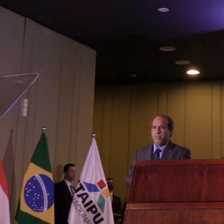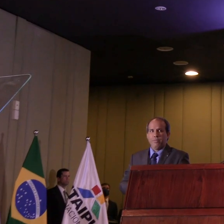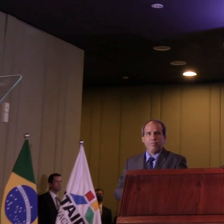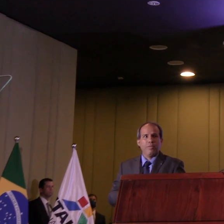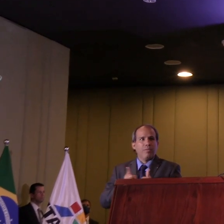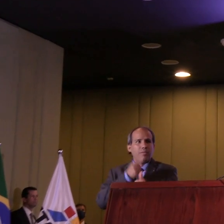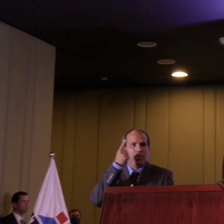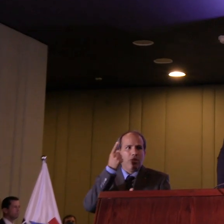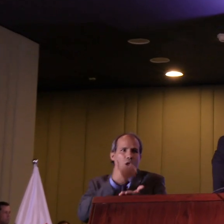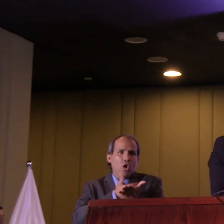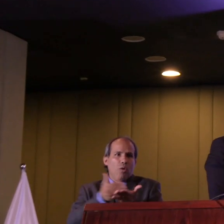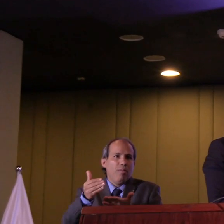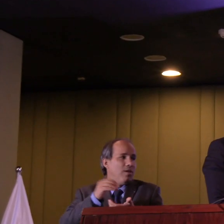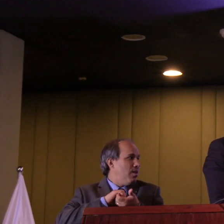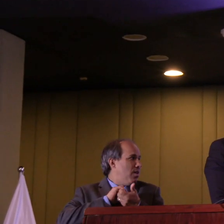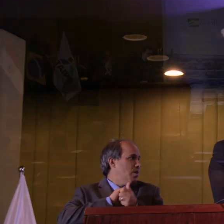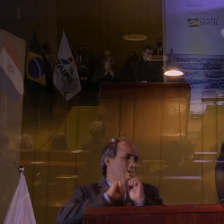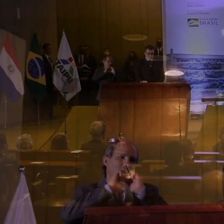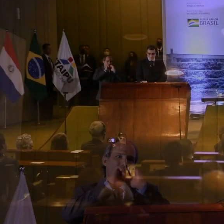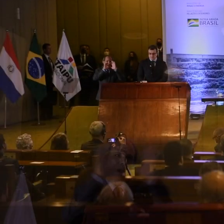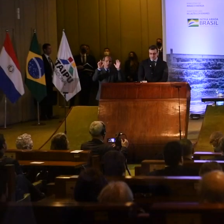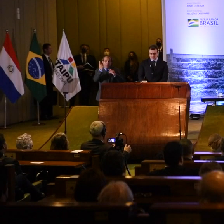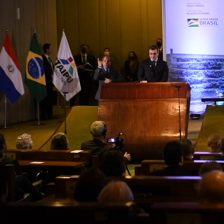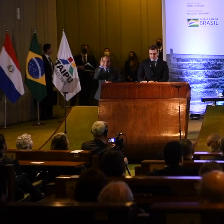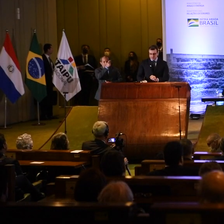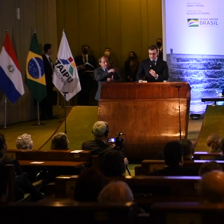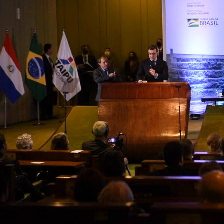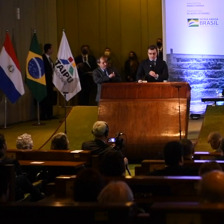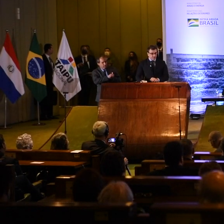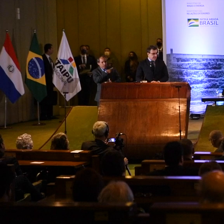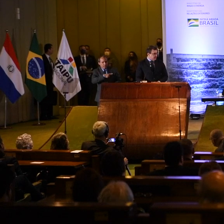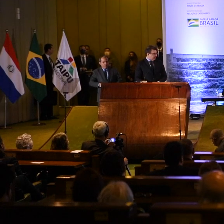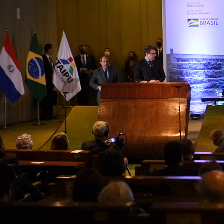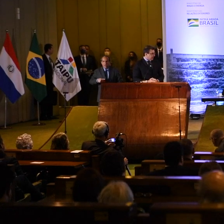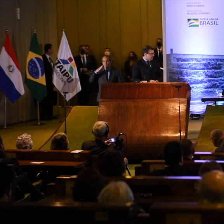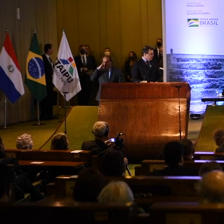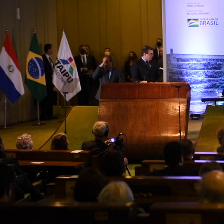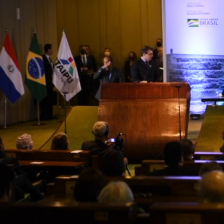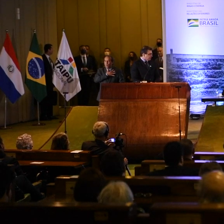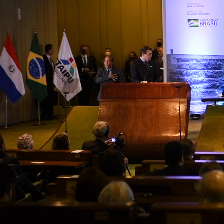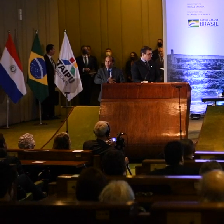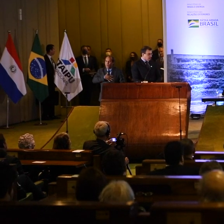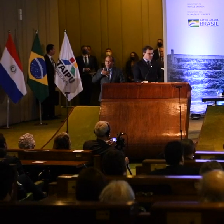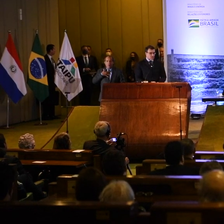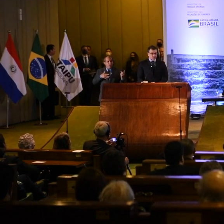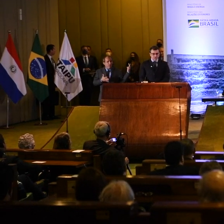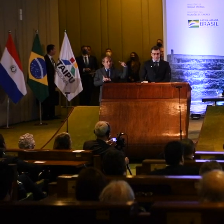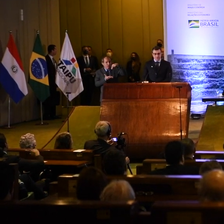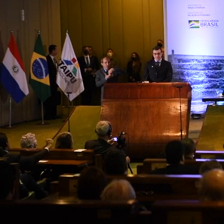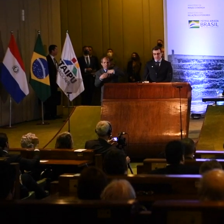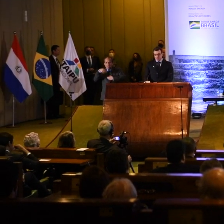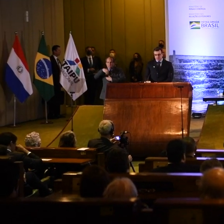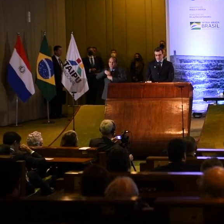Começo, claro, cumprimentando o presidente Jair Bolsonaro. É uma honra, presidente, para a Casa de Rio Branco, ter o senhor hoje aqui